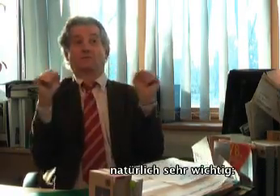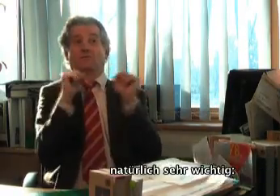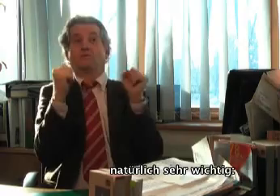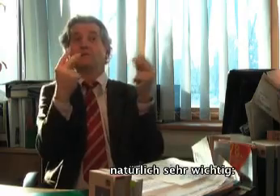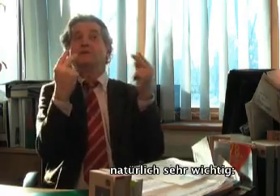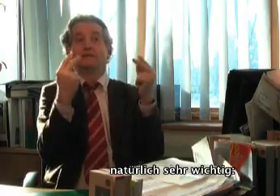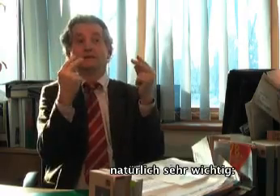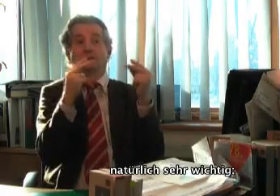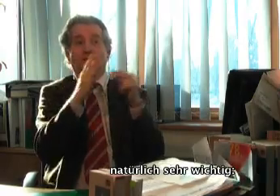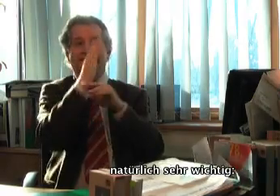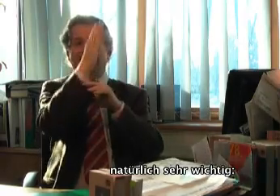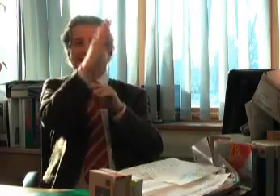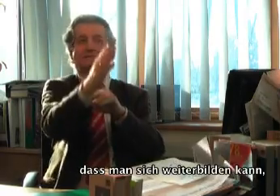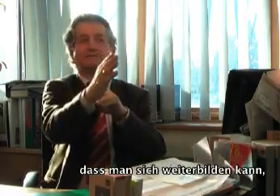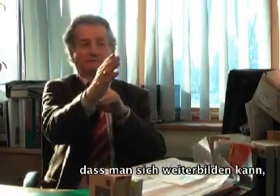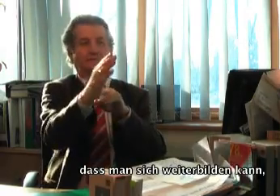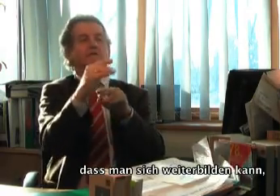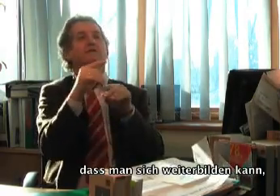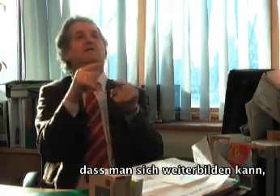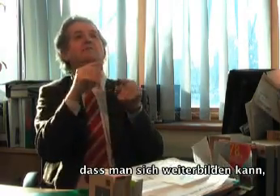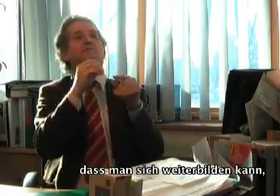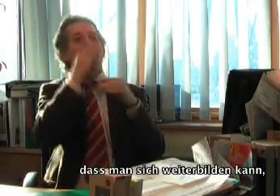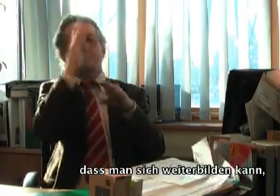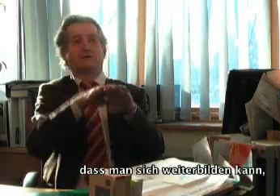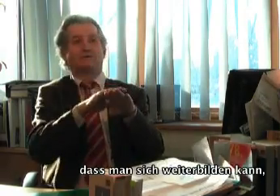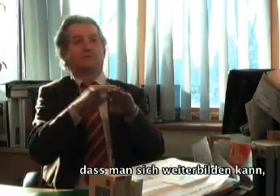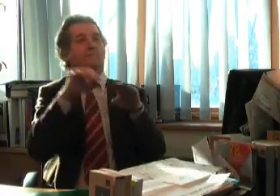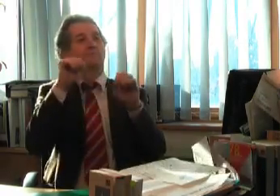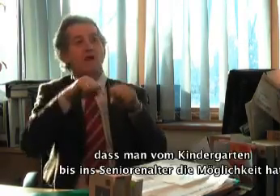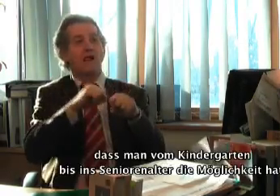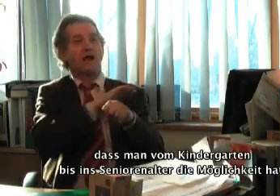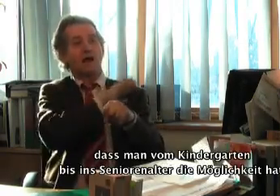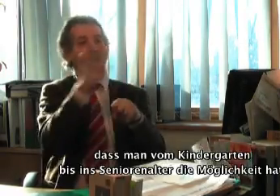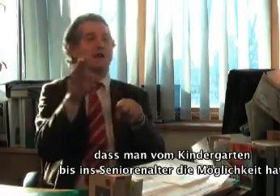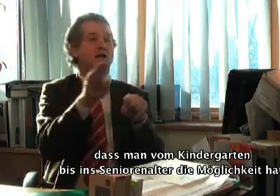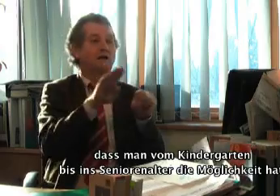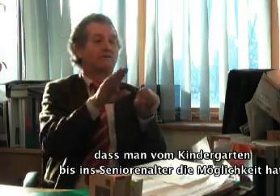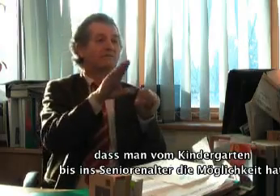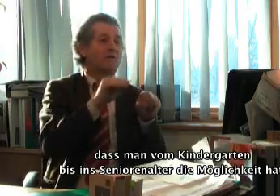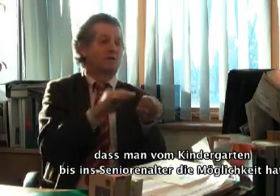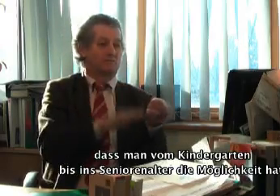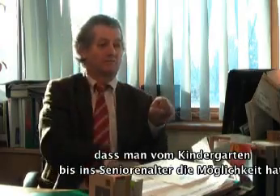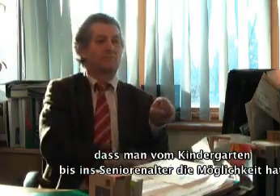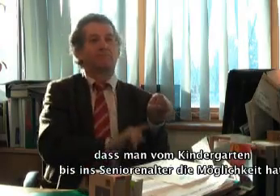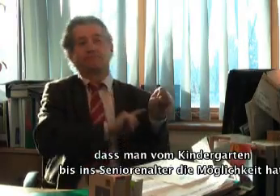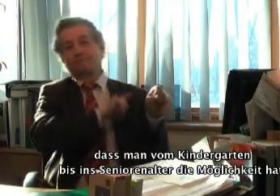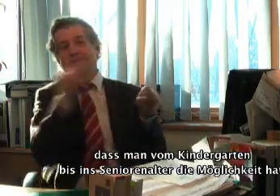persönlich natürlich sehr wichtig. Wir müssen uns weiterbilden können. Wir müssen vom Kindergarten bis